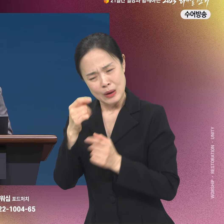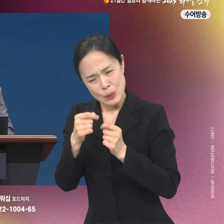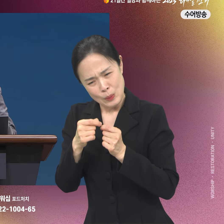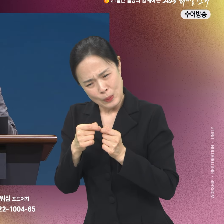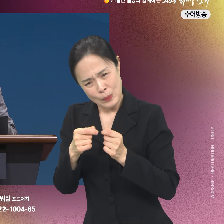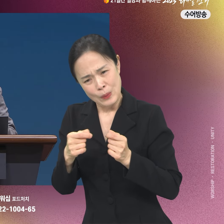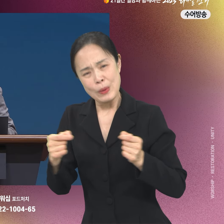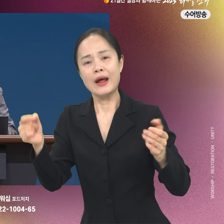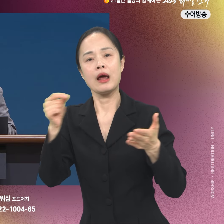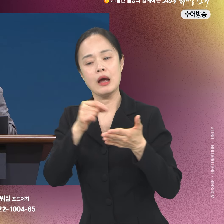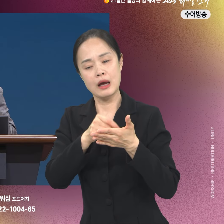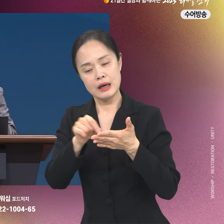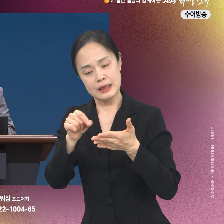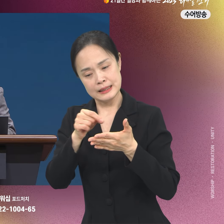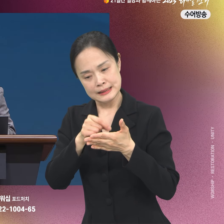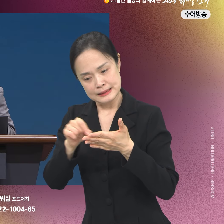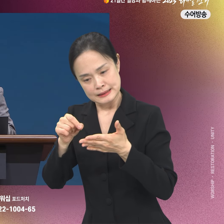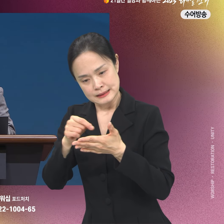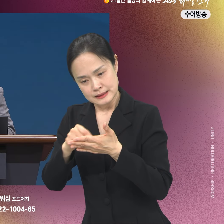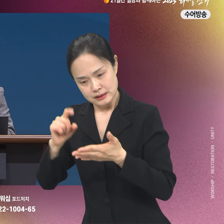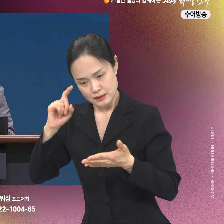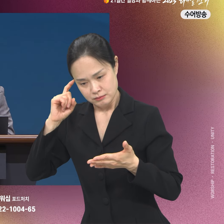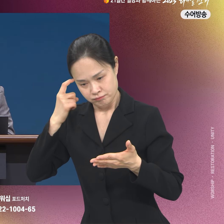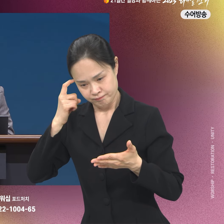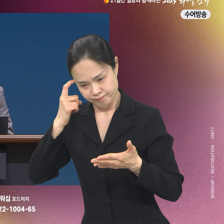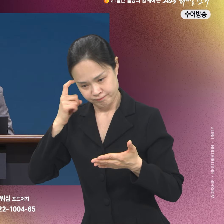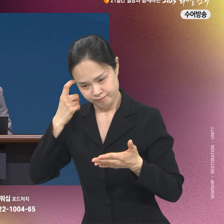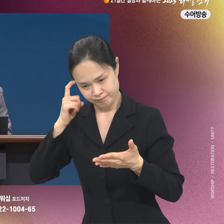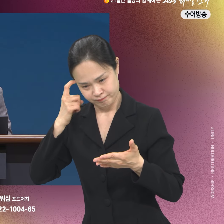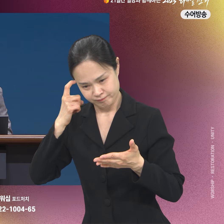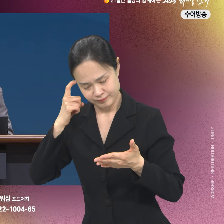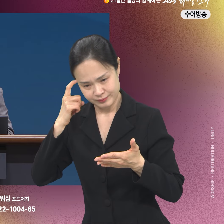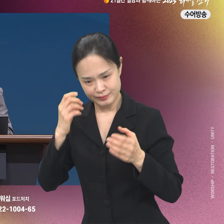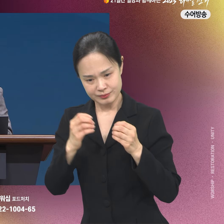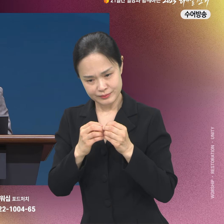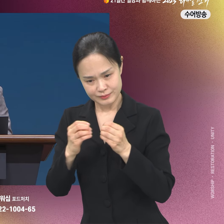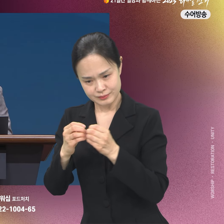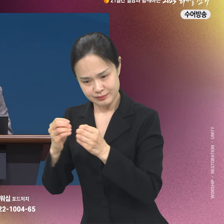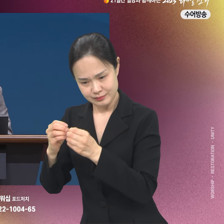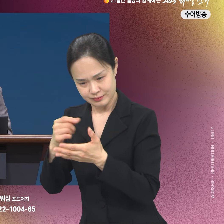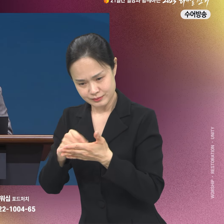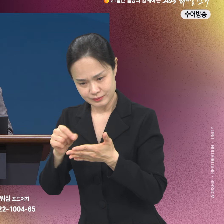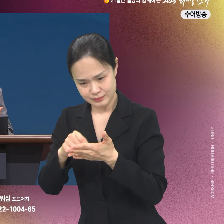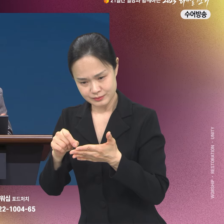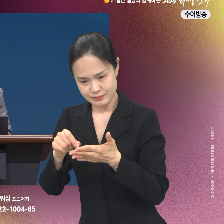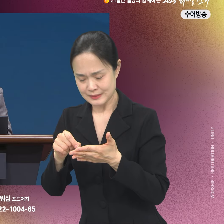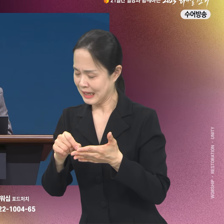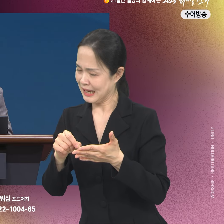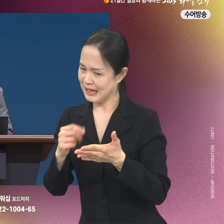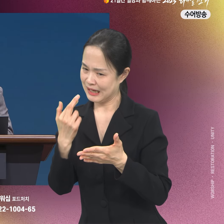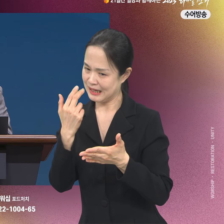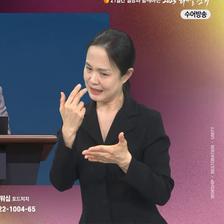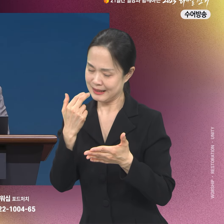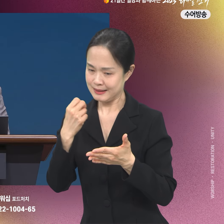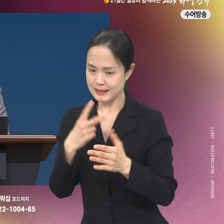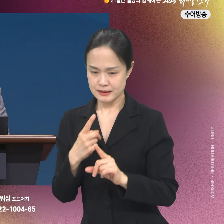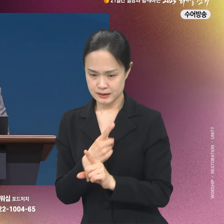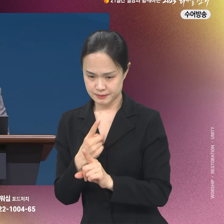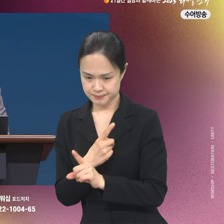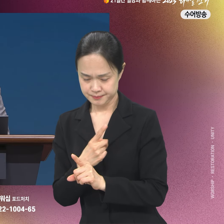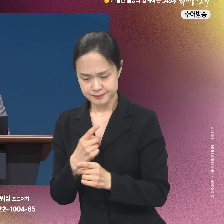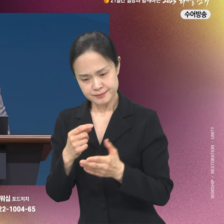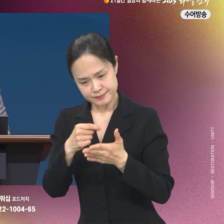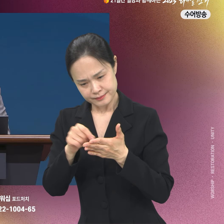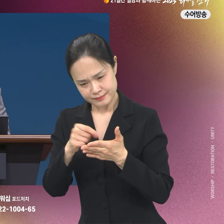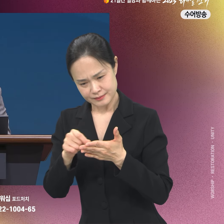있었는데 대사를 수십 번 다시 썼습니다. 이렇게도 쓰고 저렇게도 쓰고 이 내용이 맞는지 저 내용이